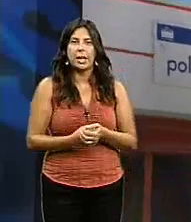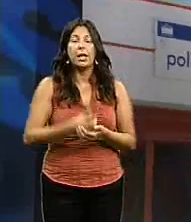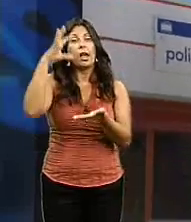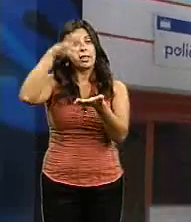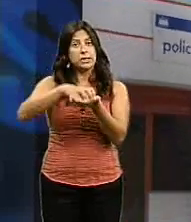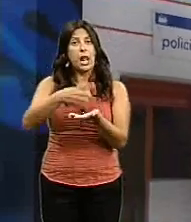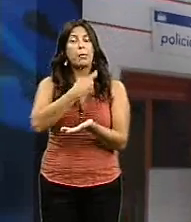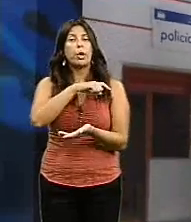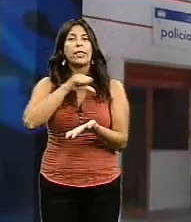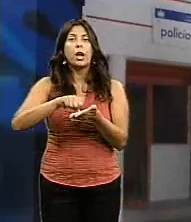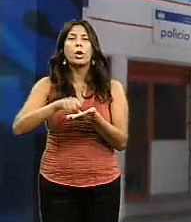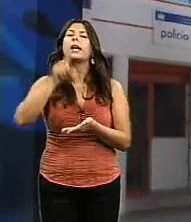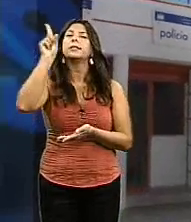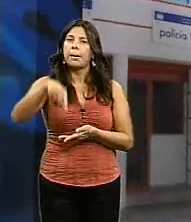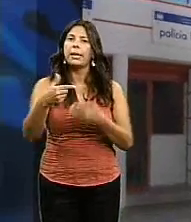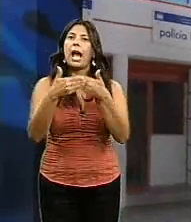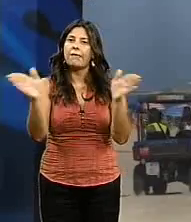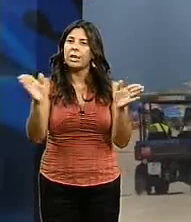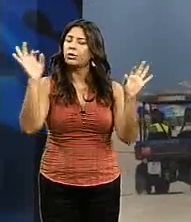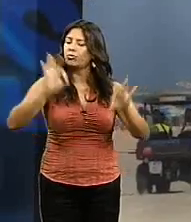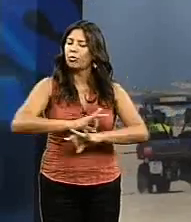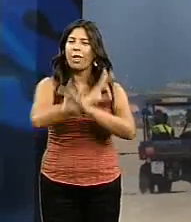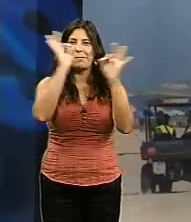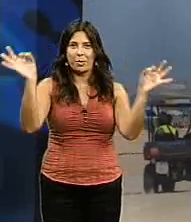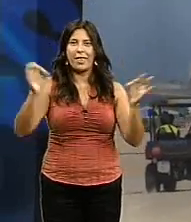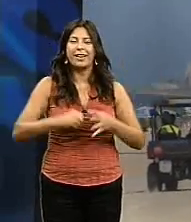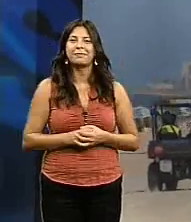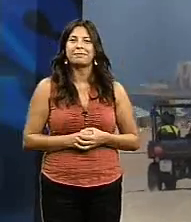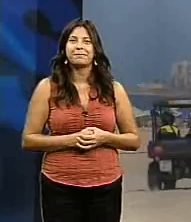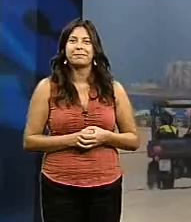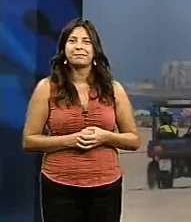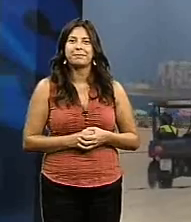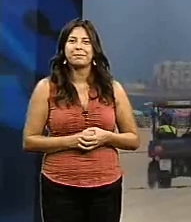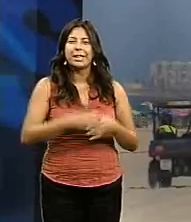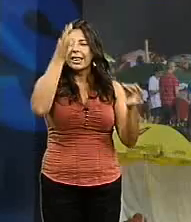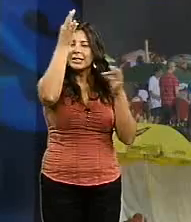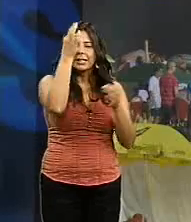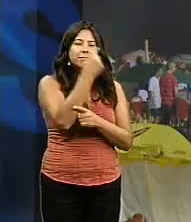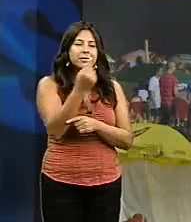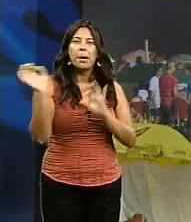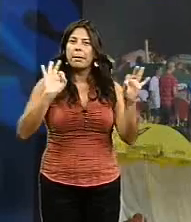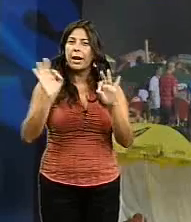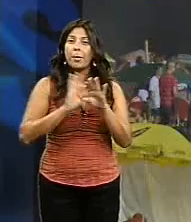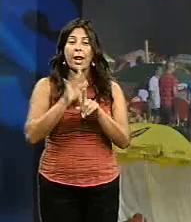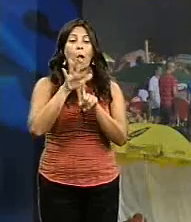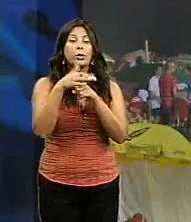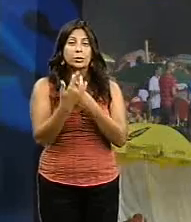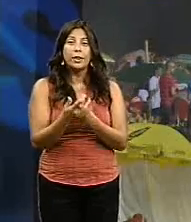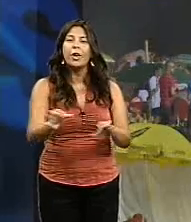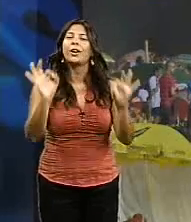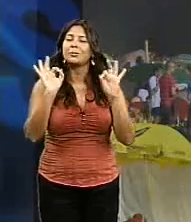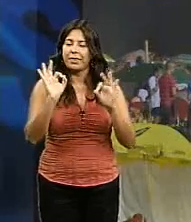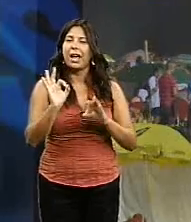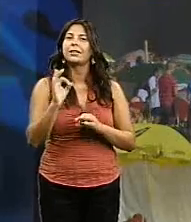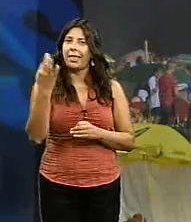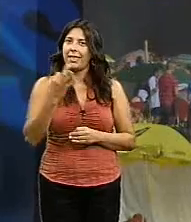policía local también permanecerá abierta durante toda la madrugada. Cada detalle preparado para una ocasión que sin duda lo merece.